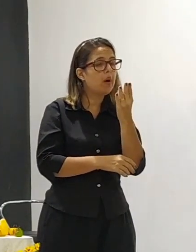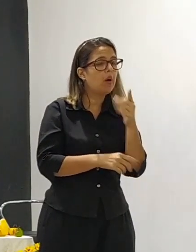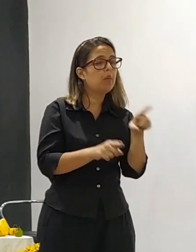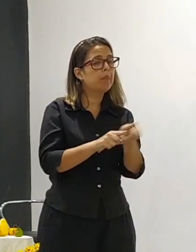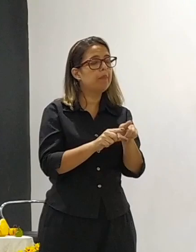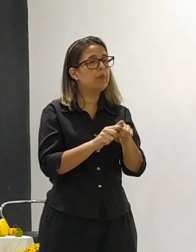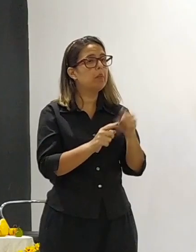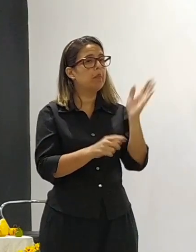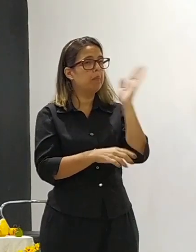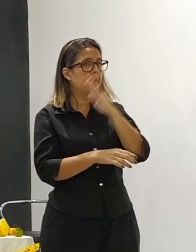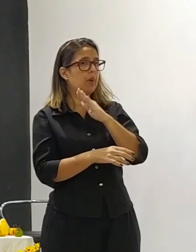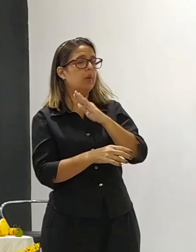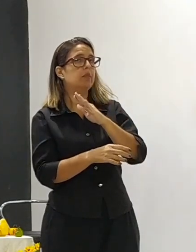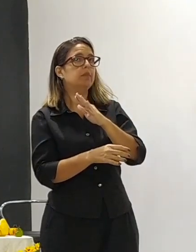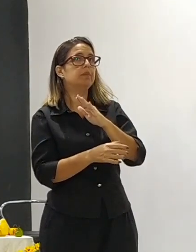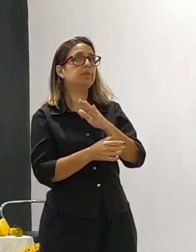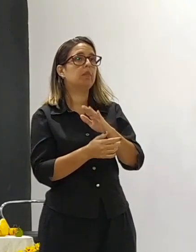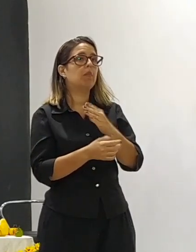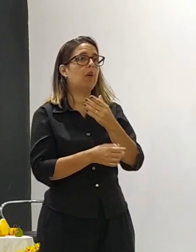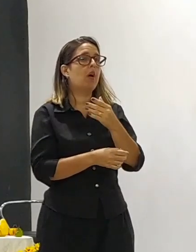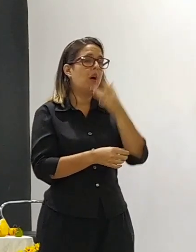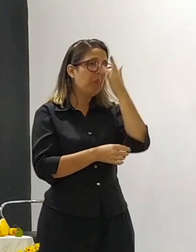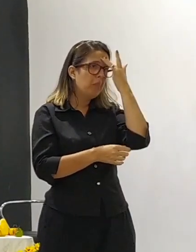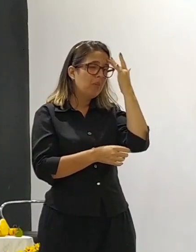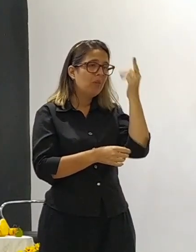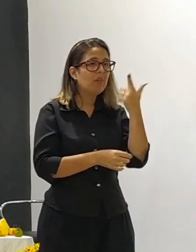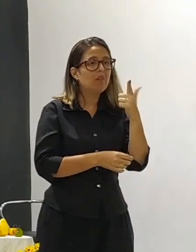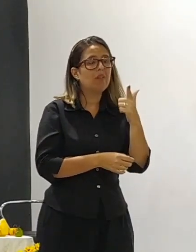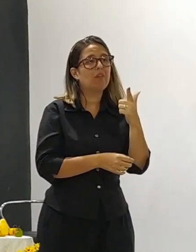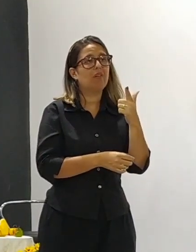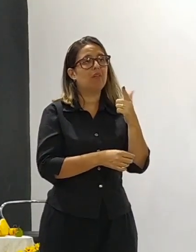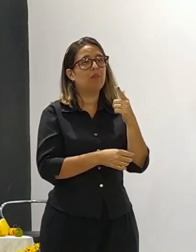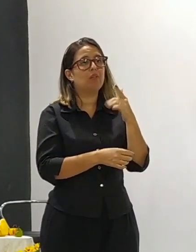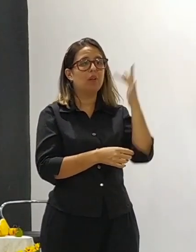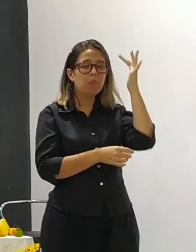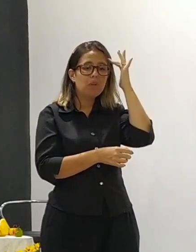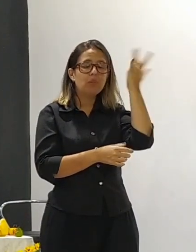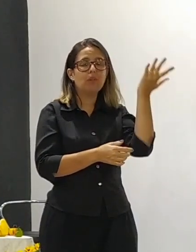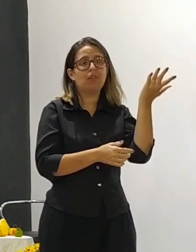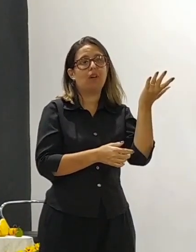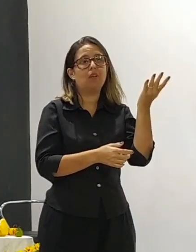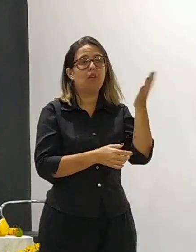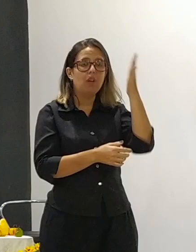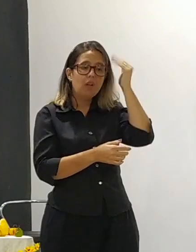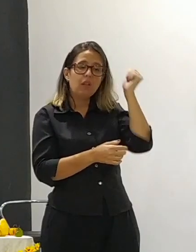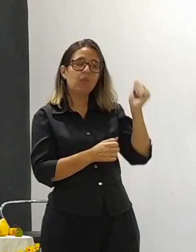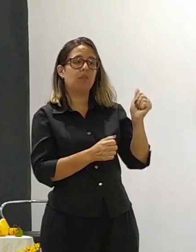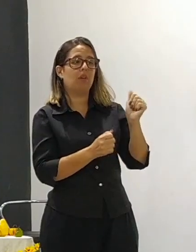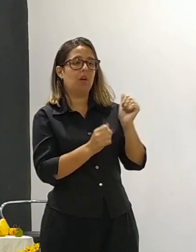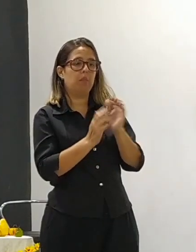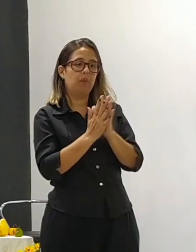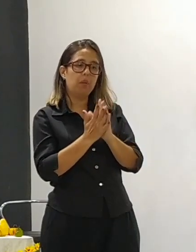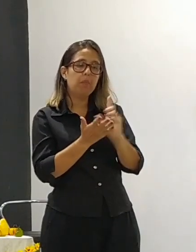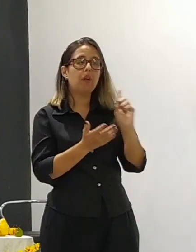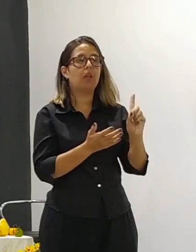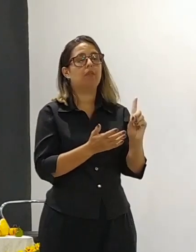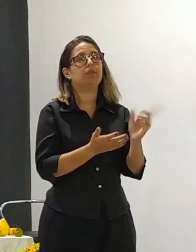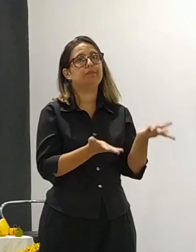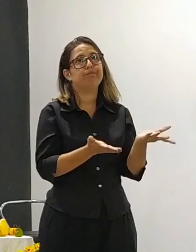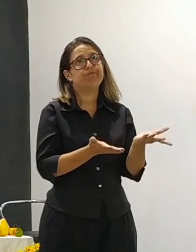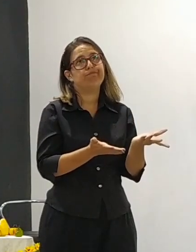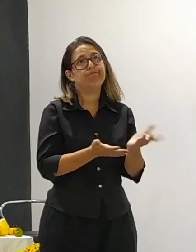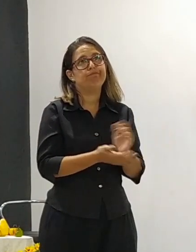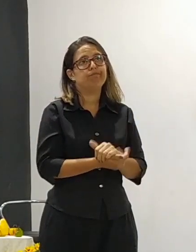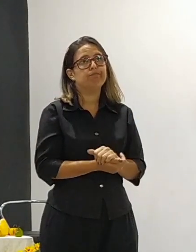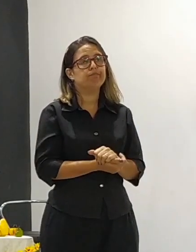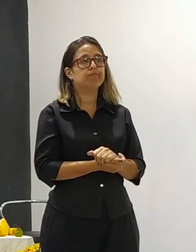mal. Mas aquele que é menino não está ainda exercitado na sua mente, no seu entendimento, coloca gato na